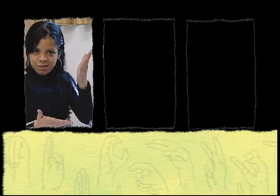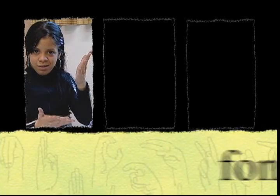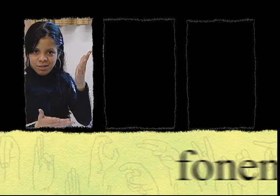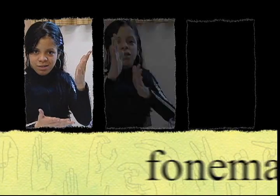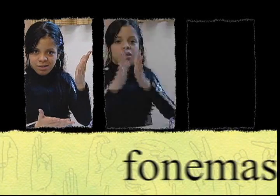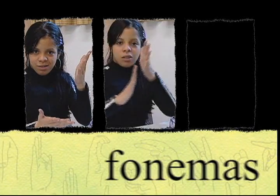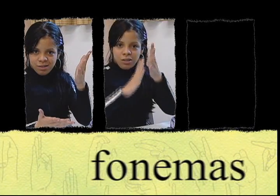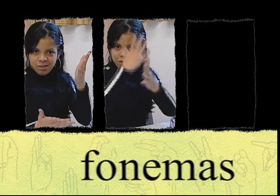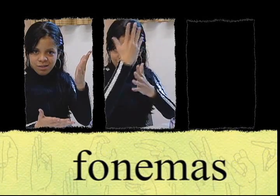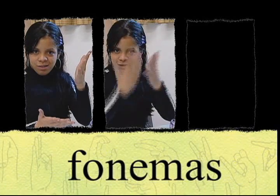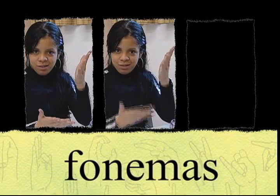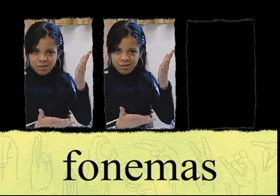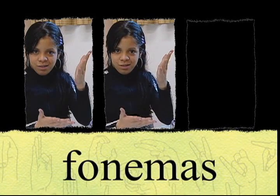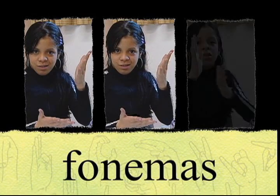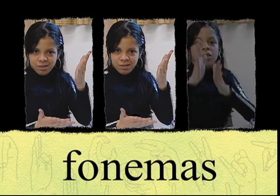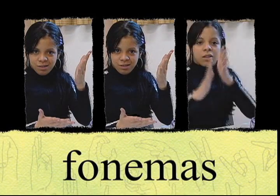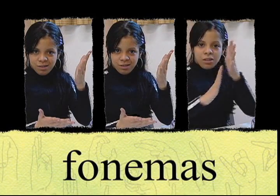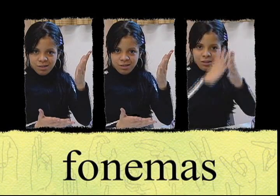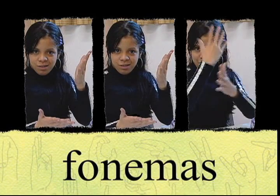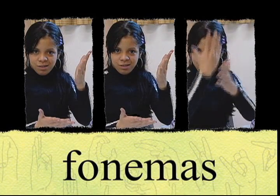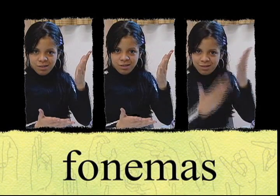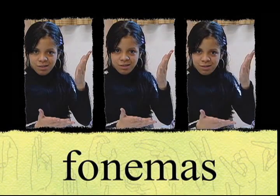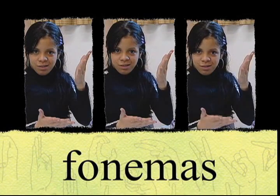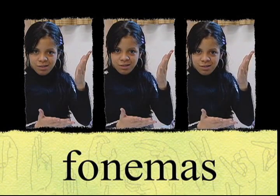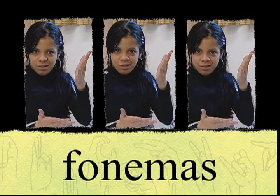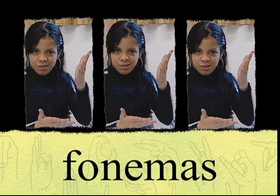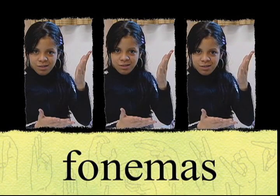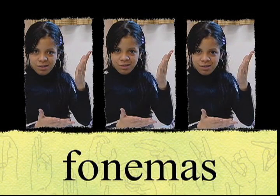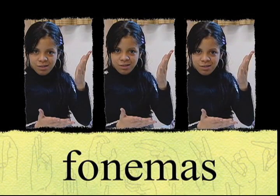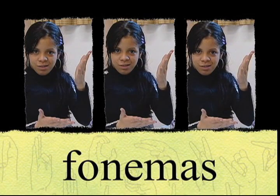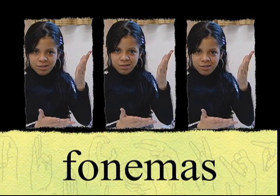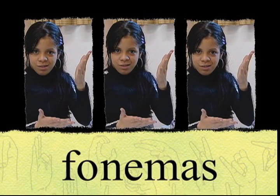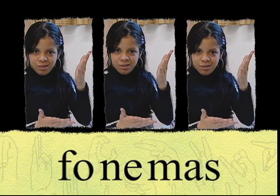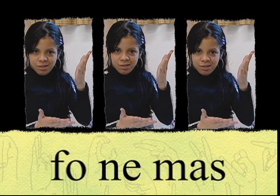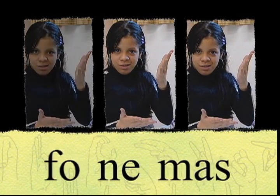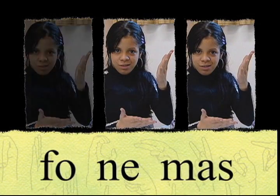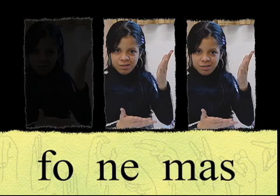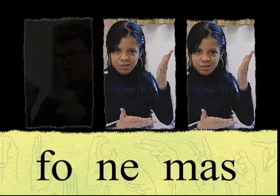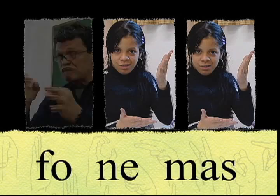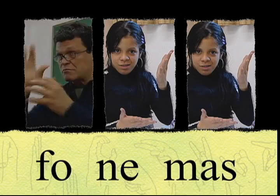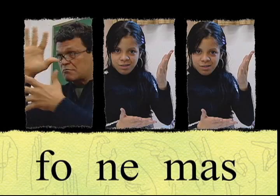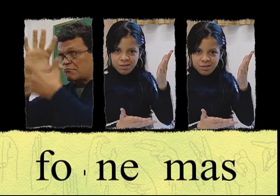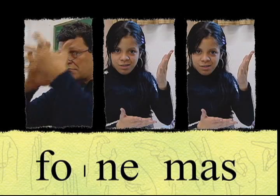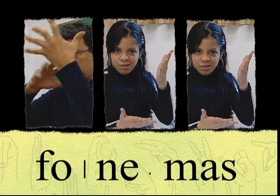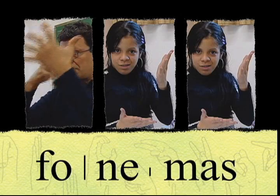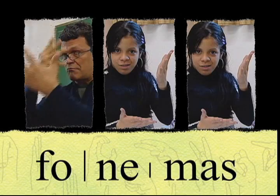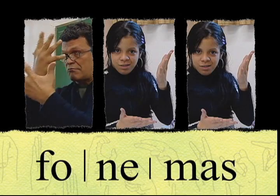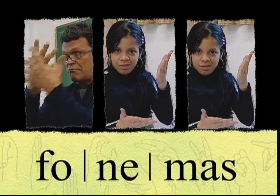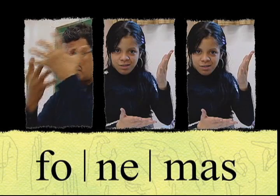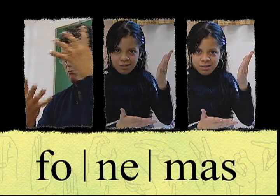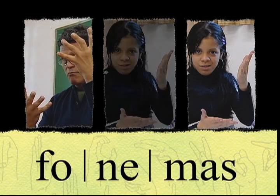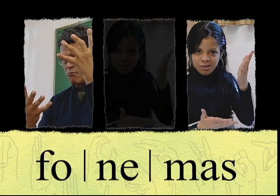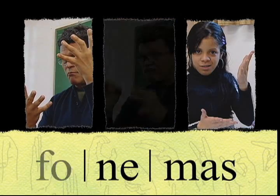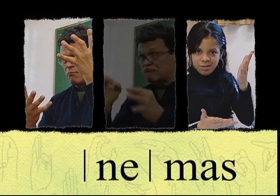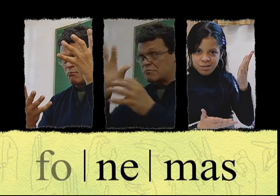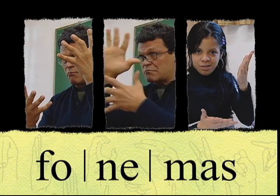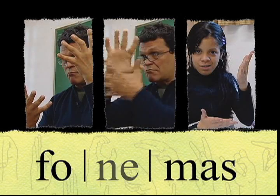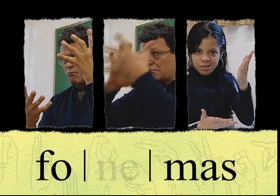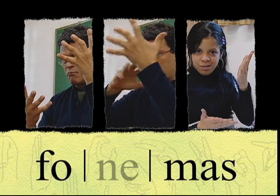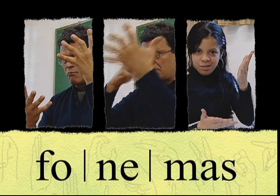os fonemas, unidades mínimas de som, são representados graficamente pelas letras. Na língua brasileira de sinais,